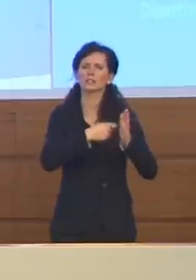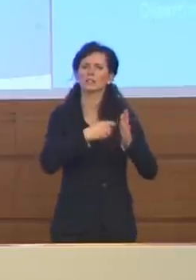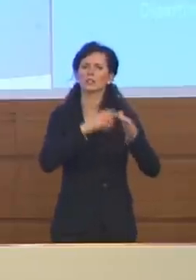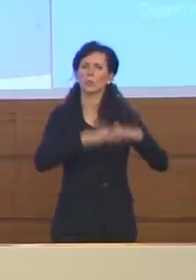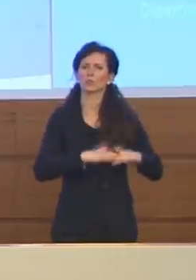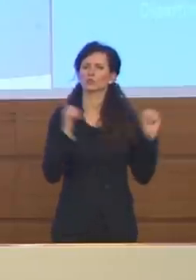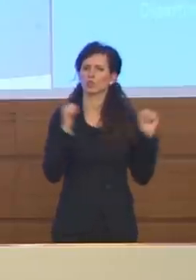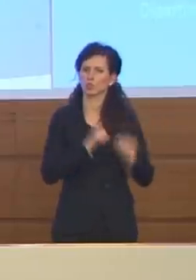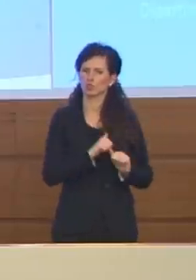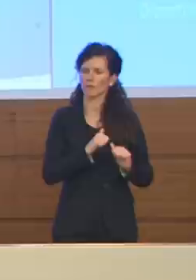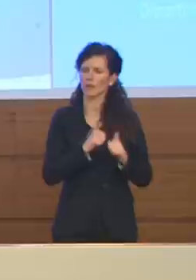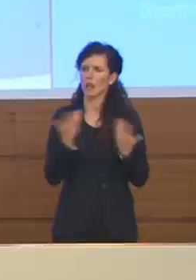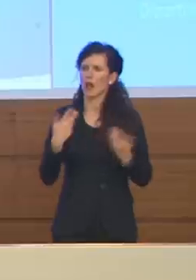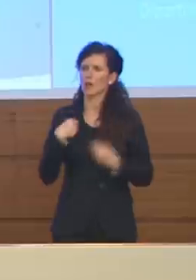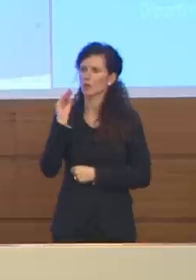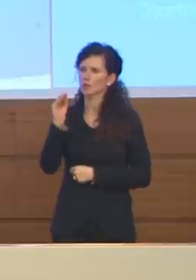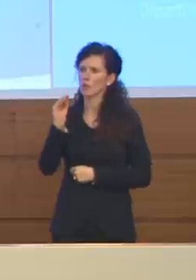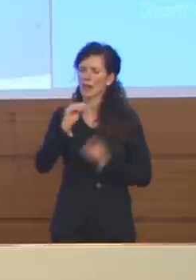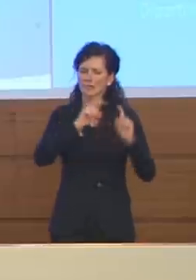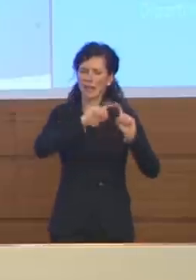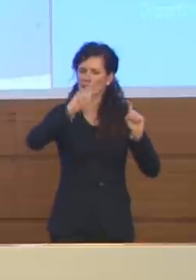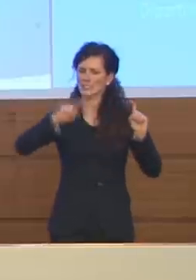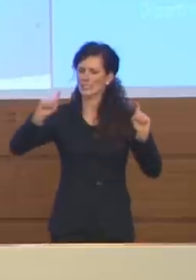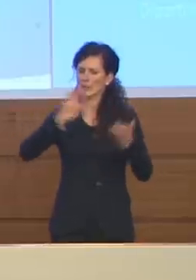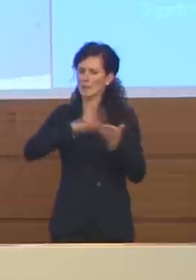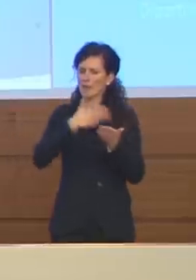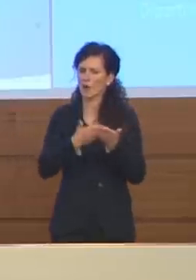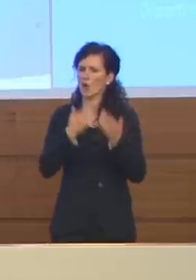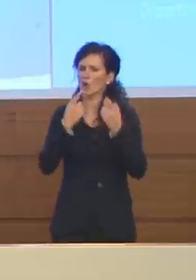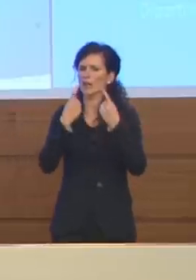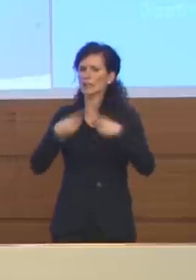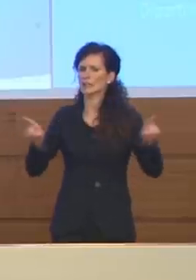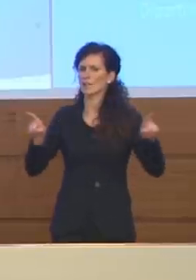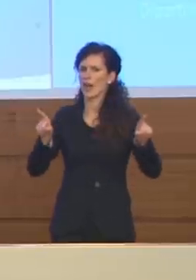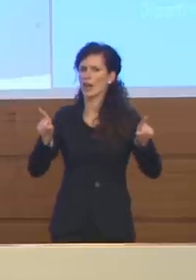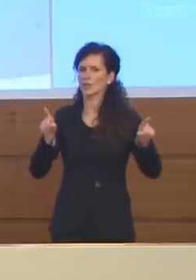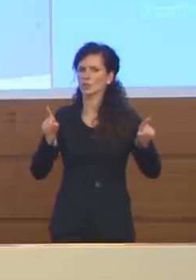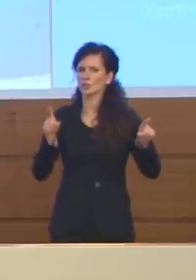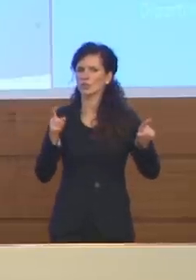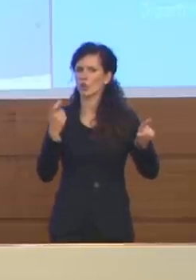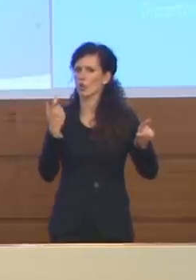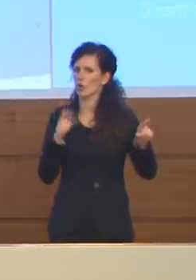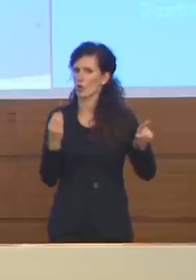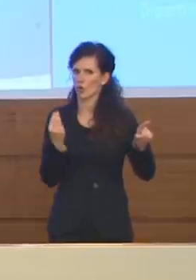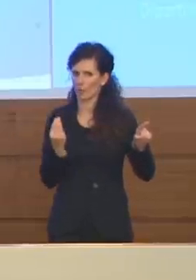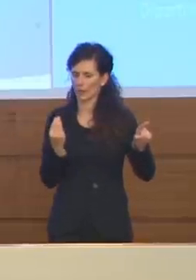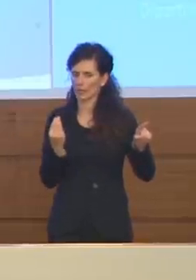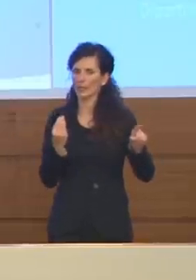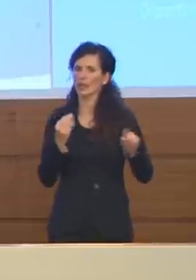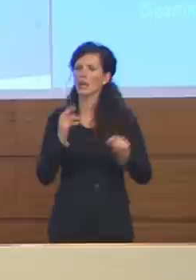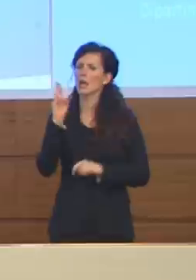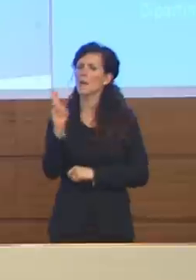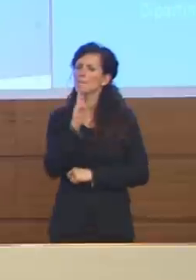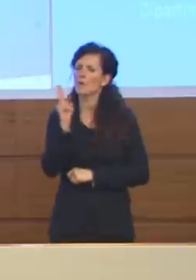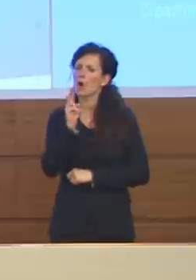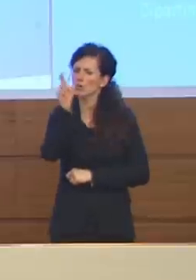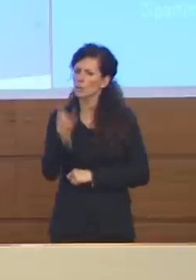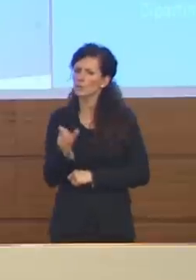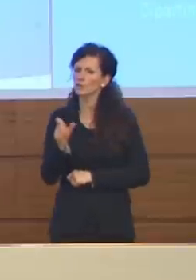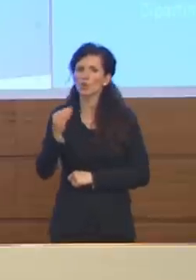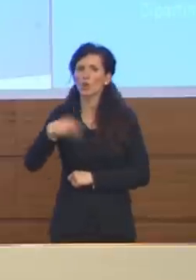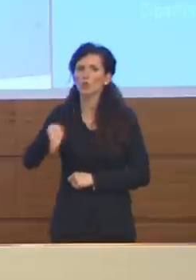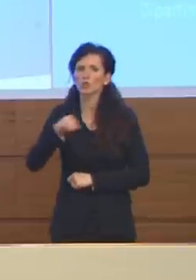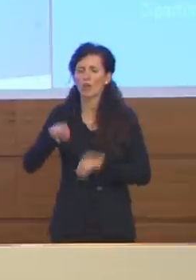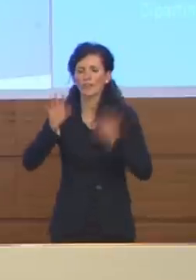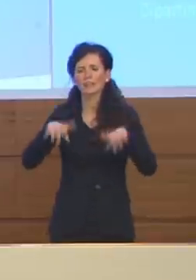perché le stime sono così diverse è insomma chi sono dove so dove muoiono queste dove sono morte queste 10 mila